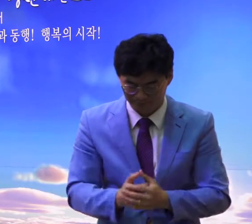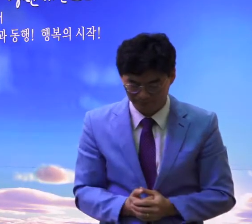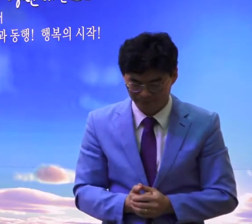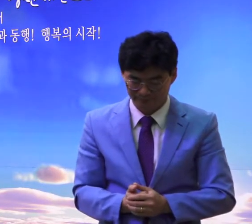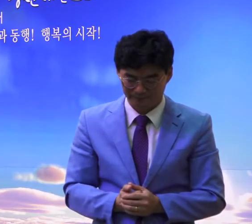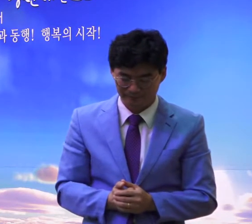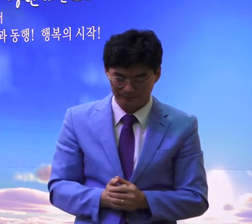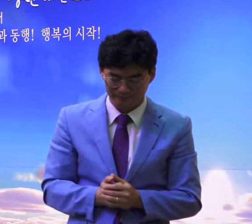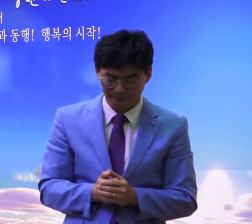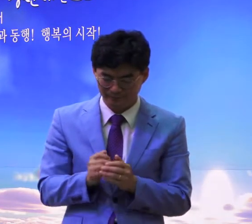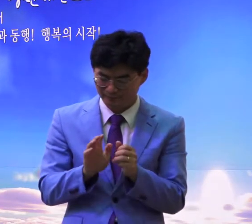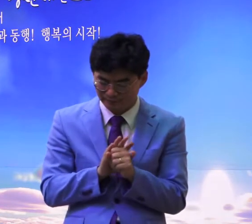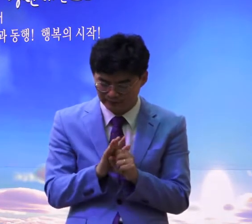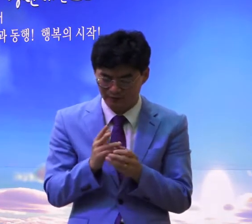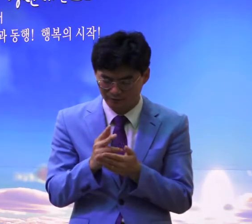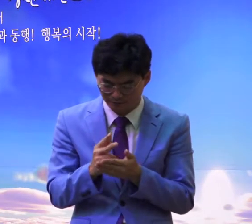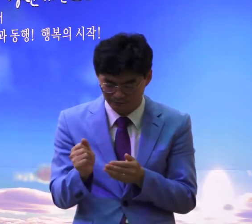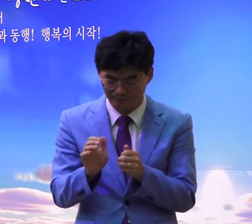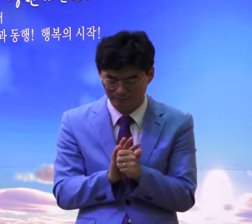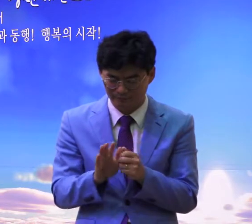사랑해 주님,